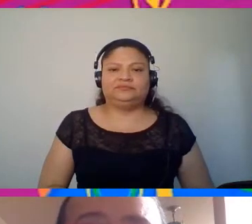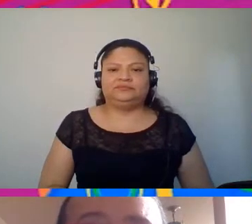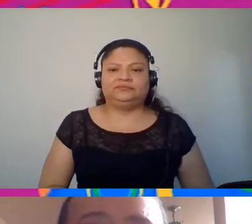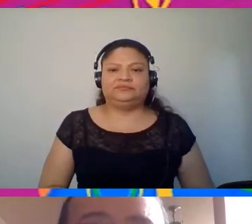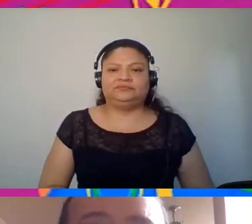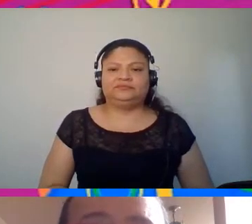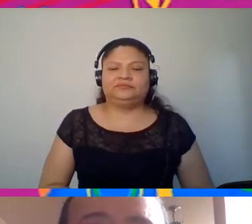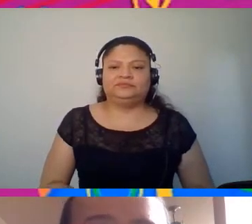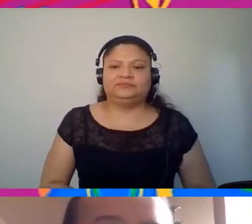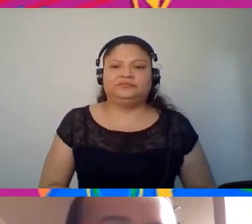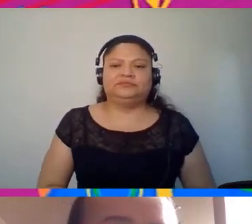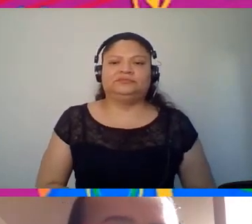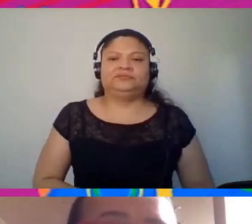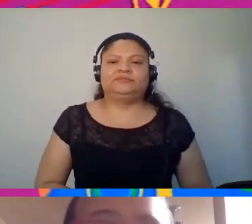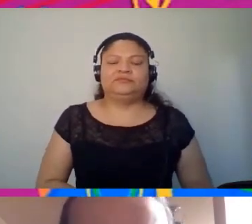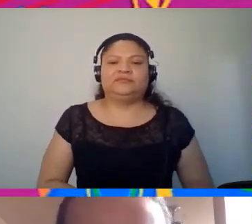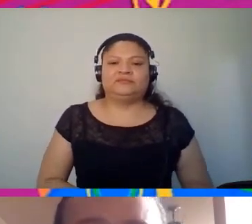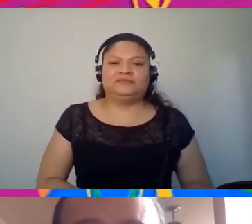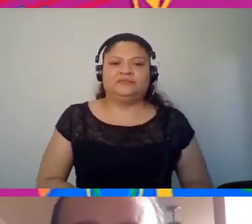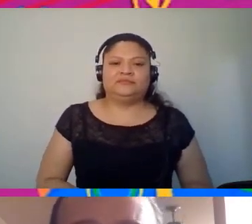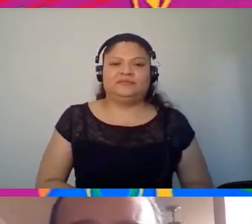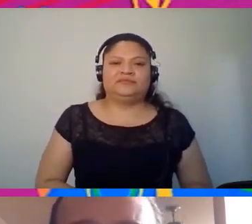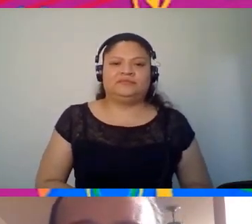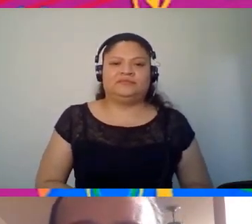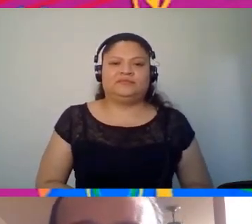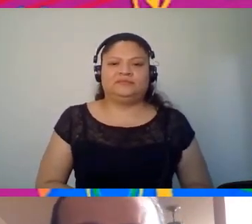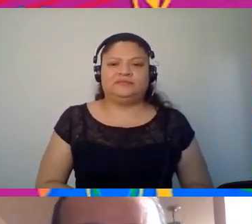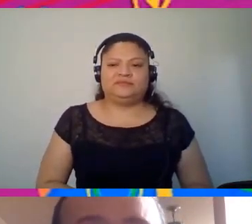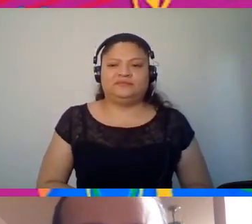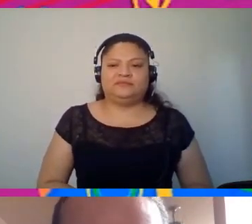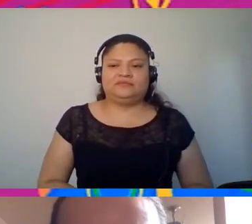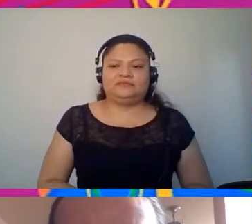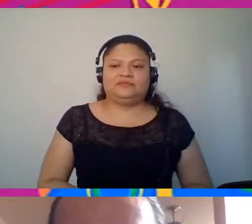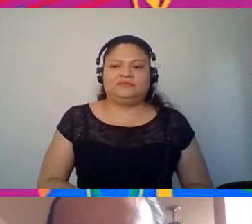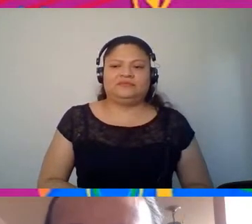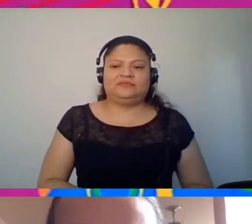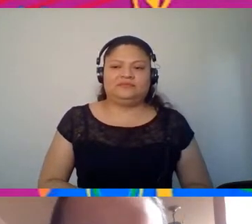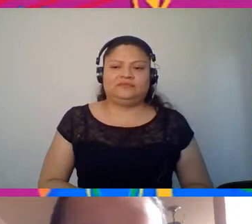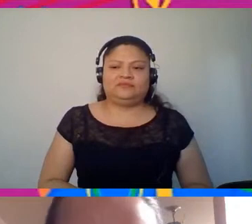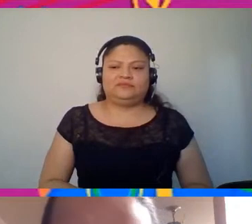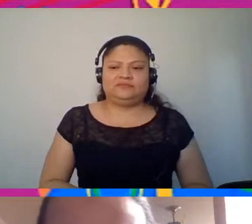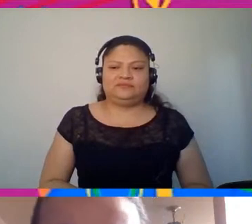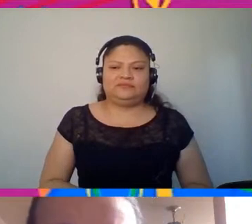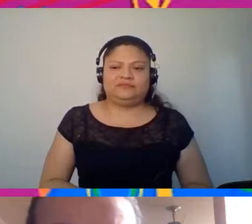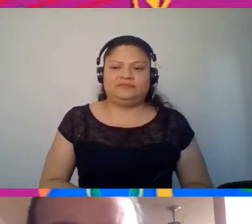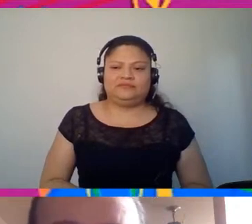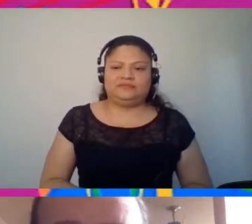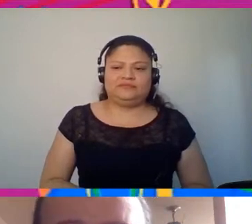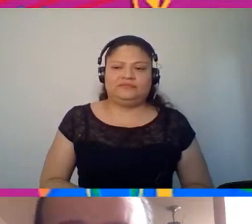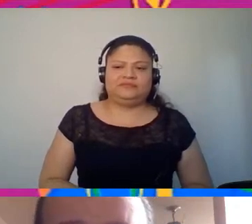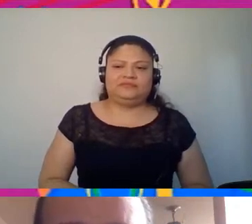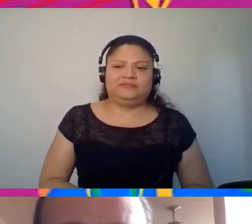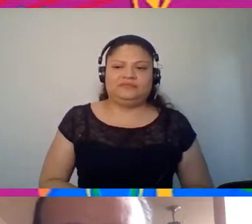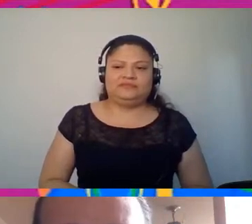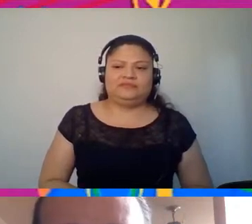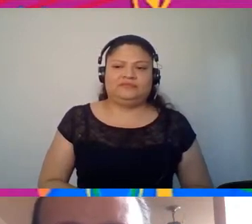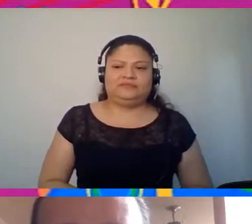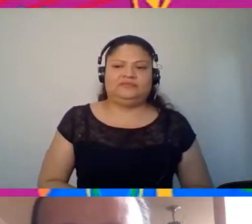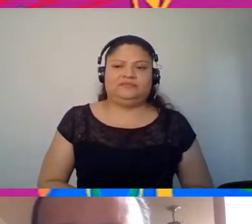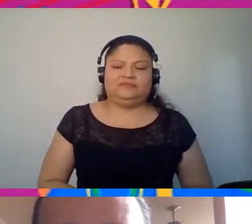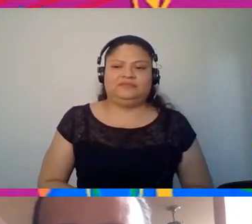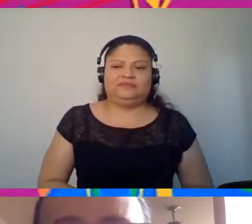toda la audiencia aquí en la página, aquí pueden ver dónde pueden encontrar más información y con mucho